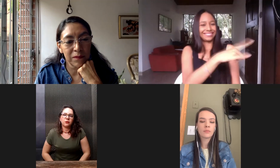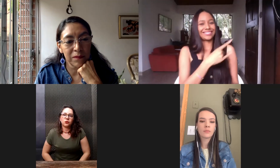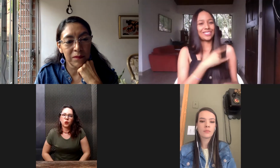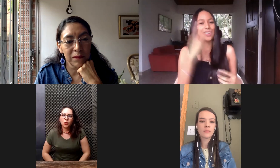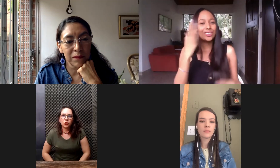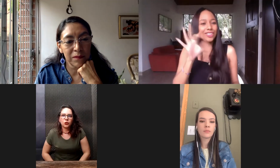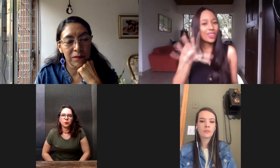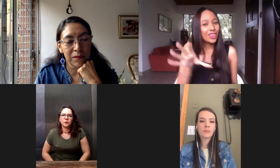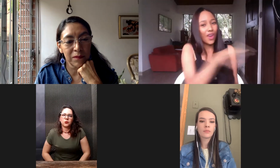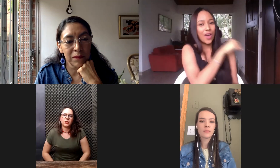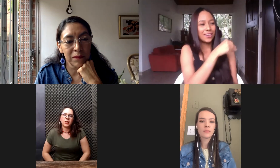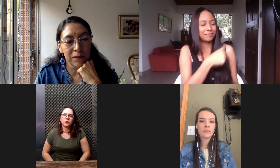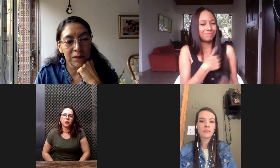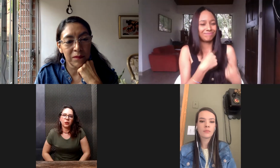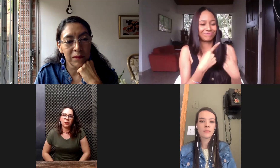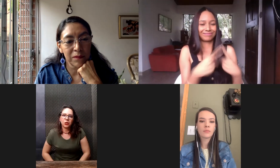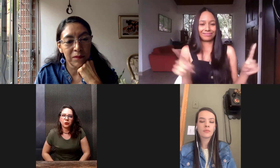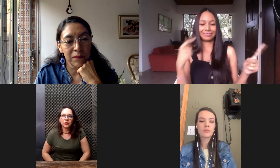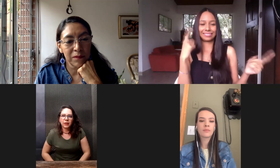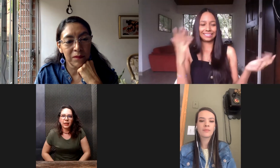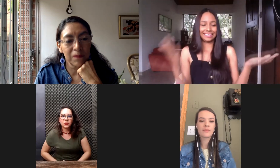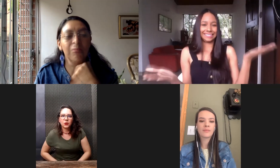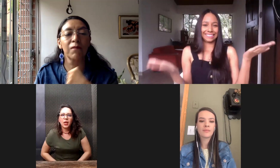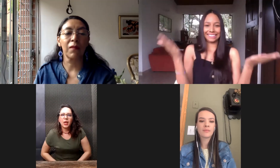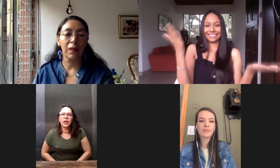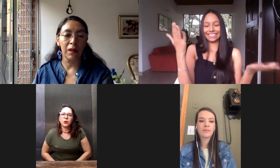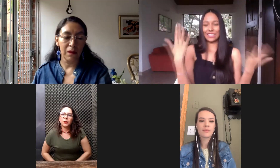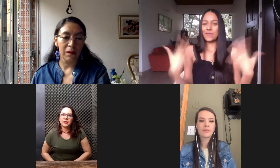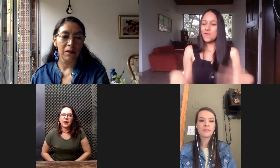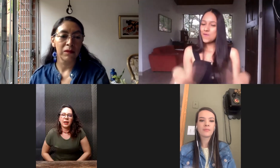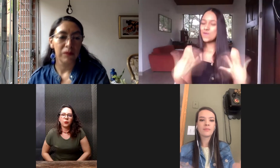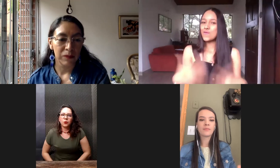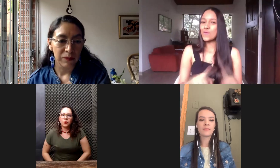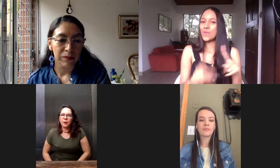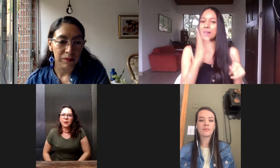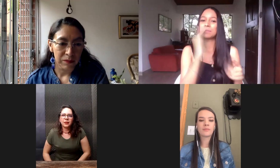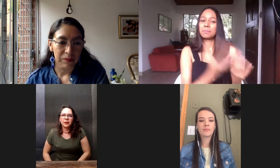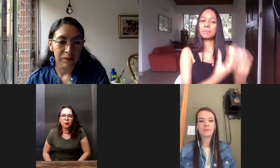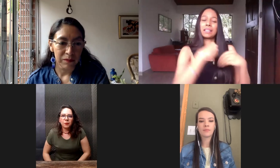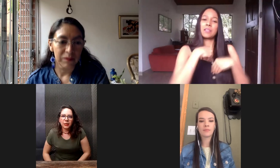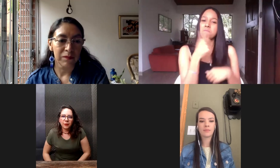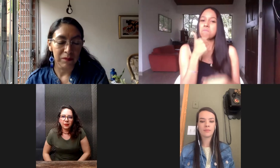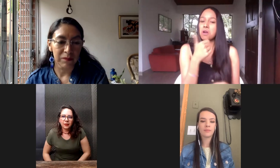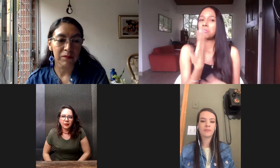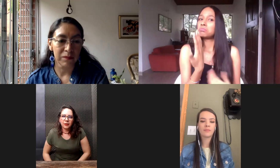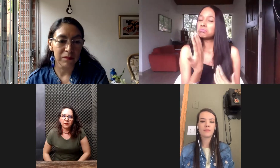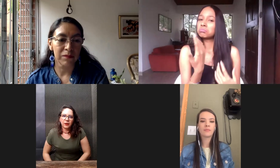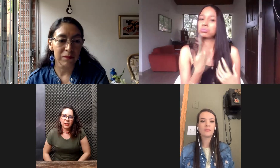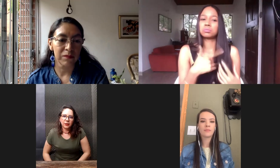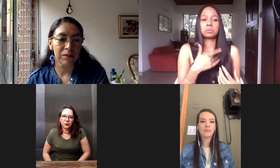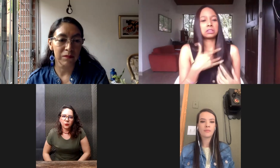eran sordos, los profesores, digamos, tenían todo el contexto. En la universidad era un ambiente completamente